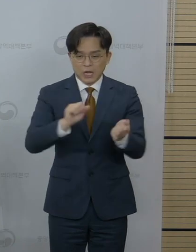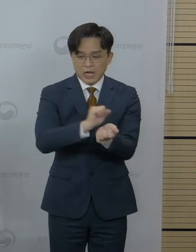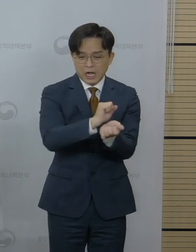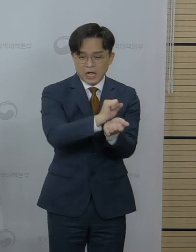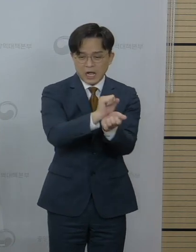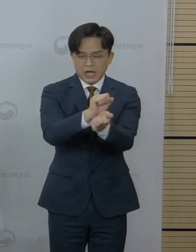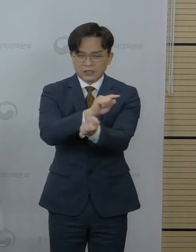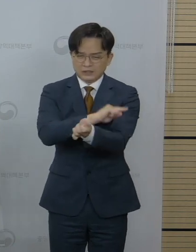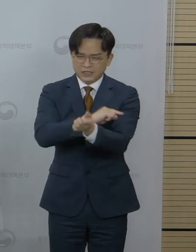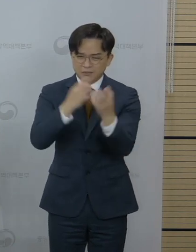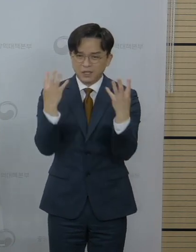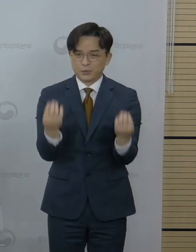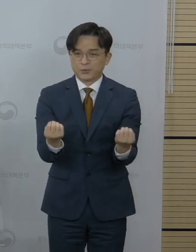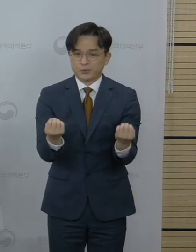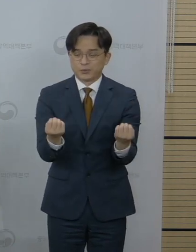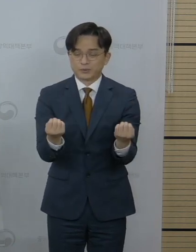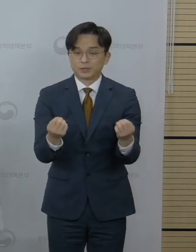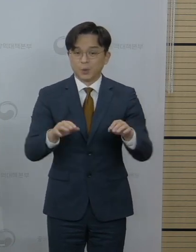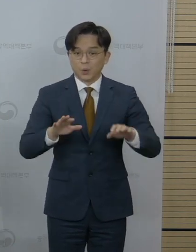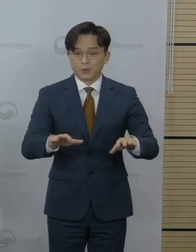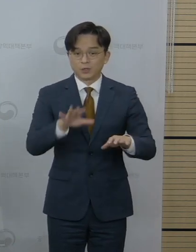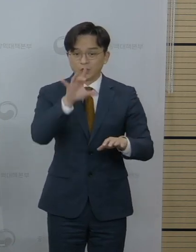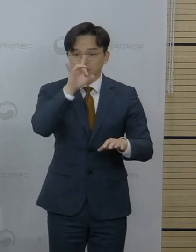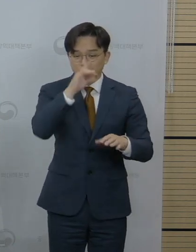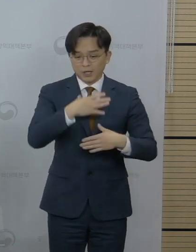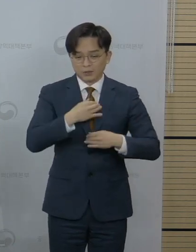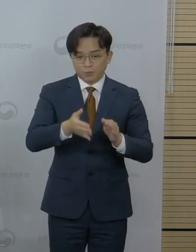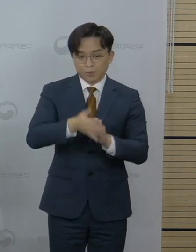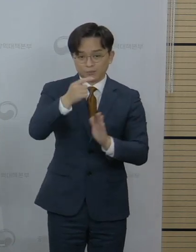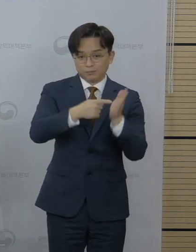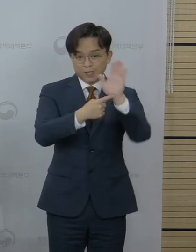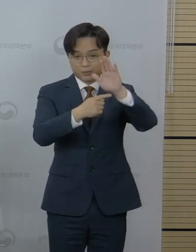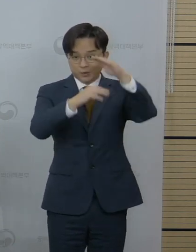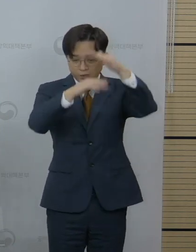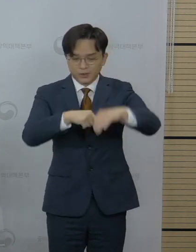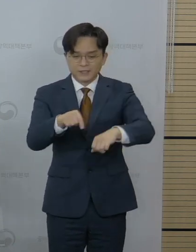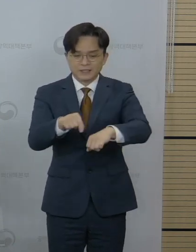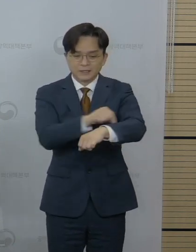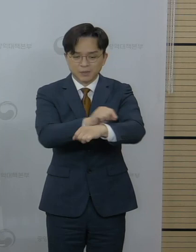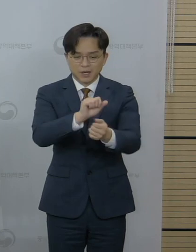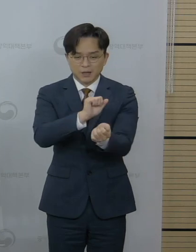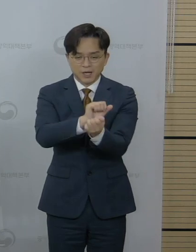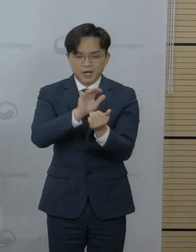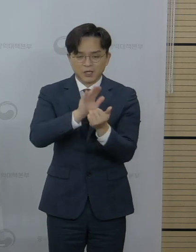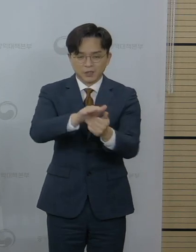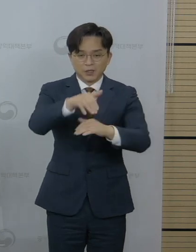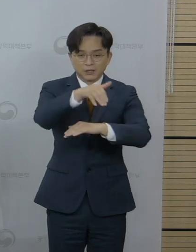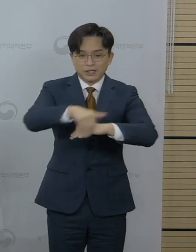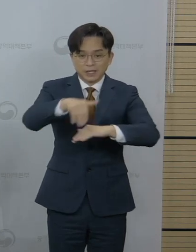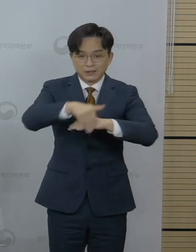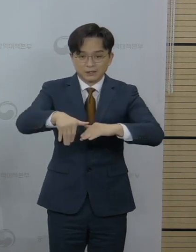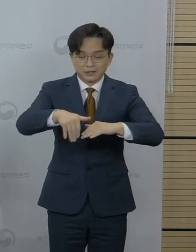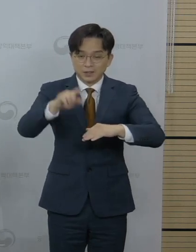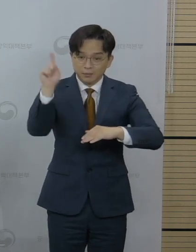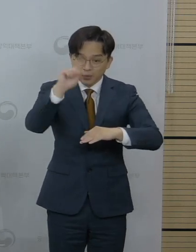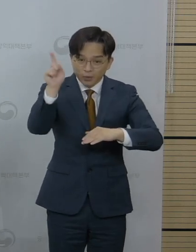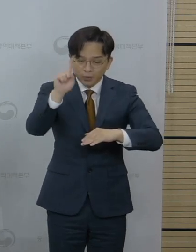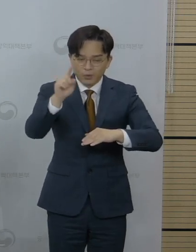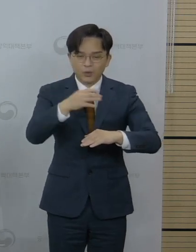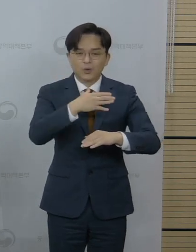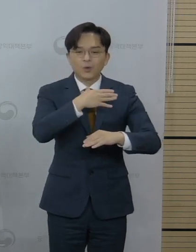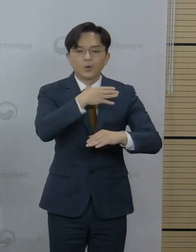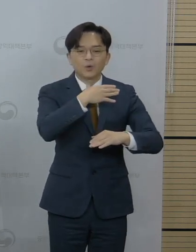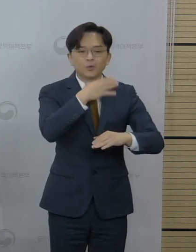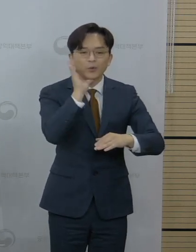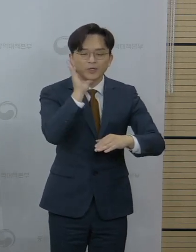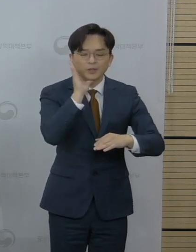방역 강화 대책은 고령의 어르신과 기저질환자를 보호하고 의료 자원도 지켜냄으로써 사회